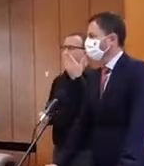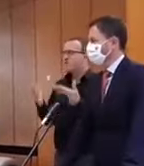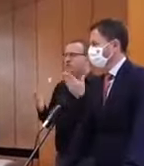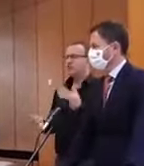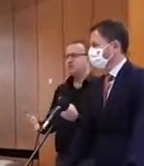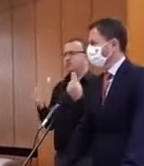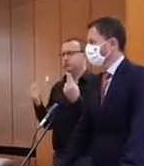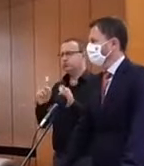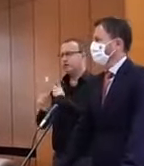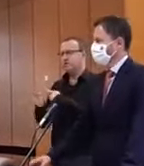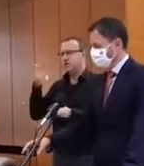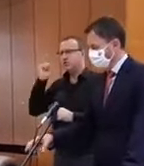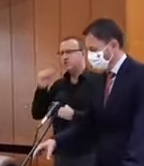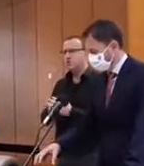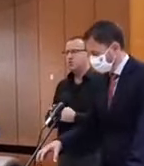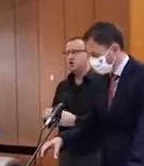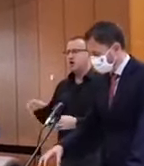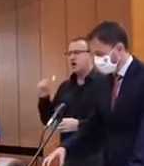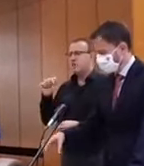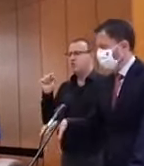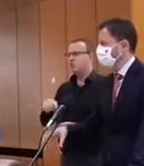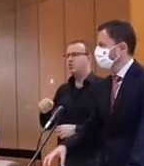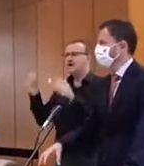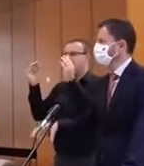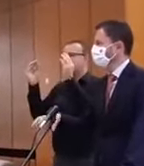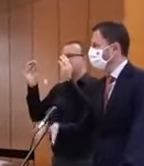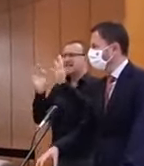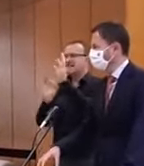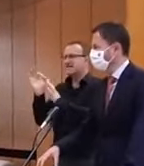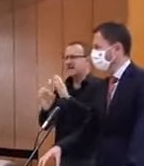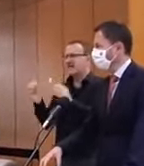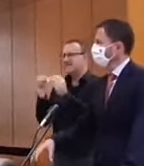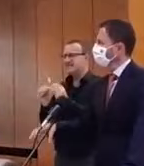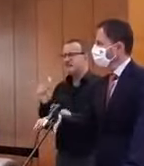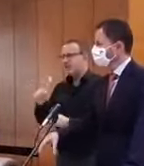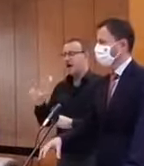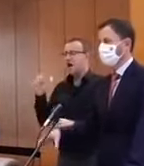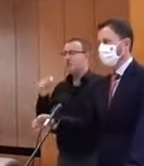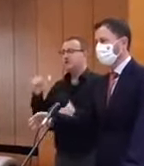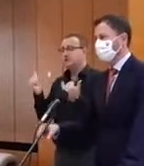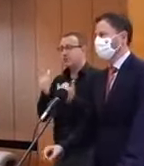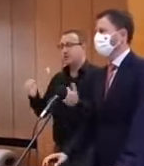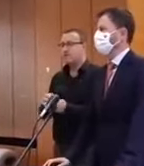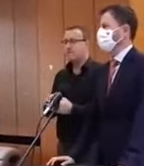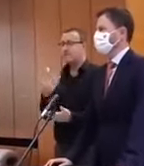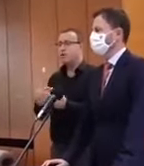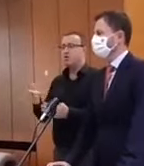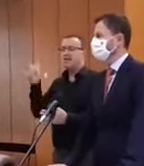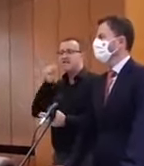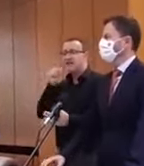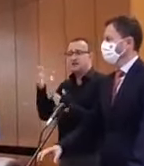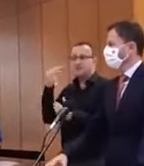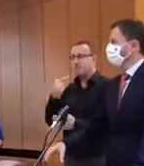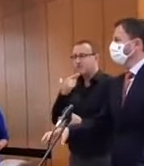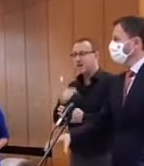toto považujem úplne kľúčové pre Slovensko, aby sme nastavili systém tak, aby bol spravodlivý. Preto som aj povedal 2 dni dozadu